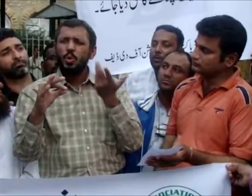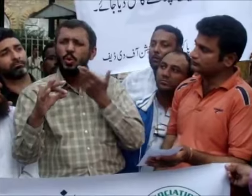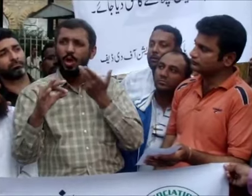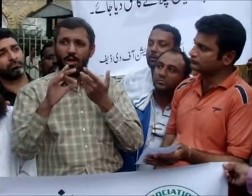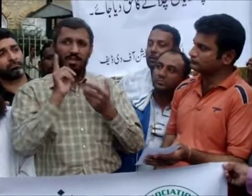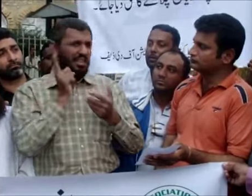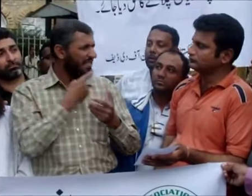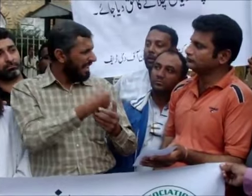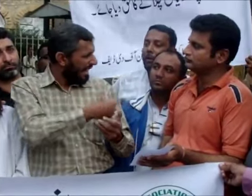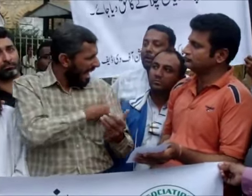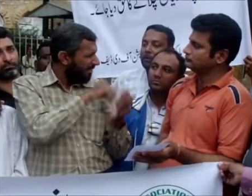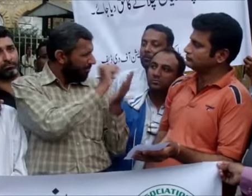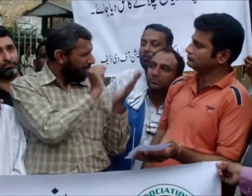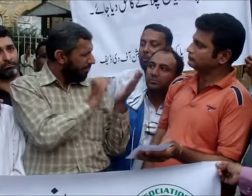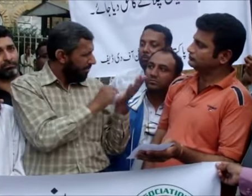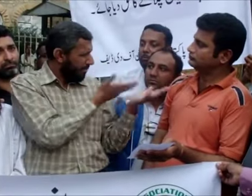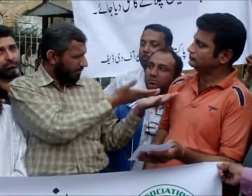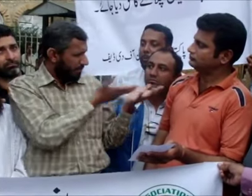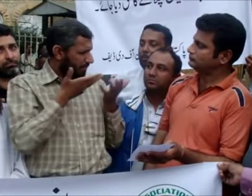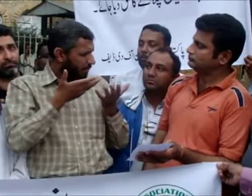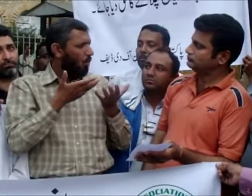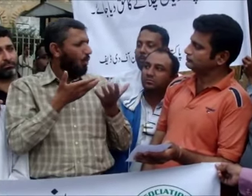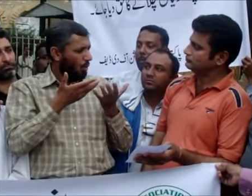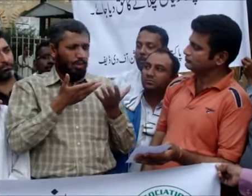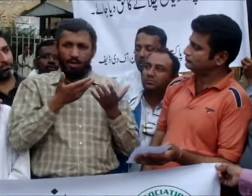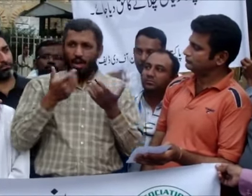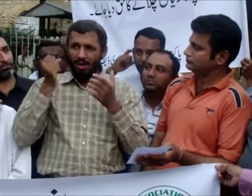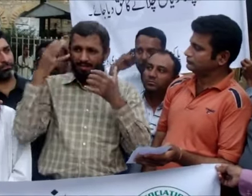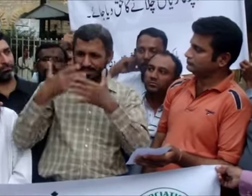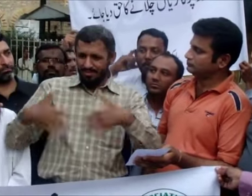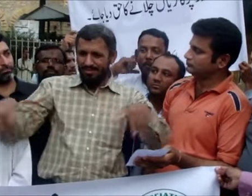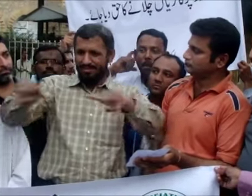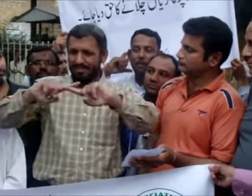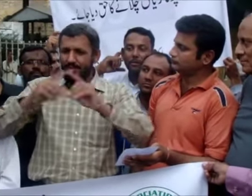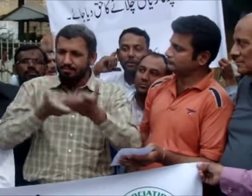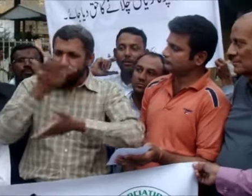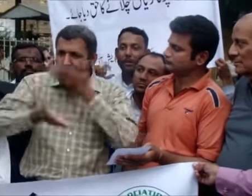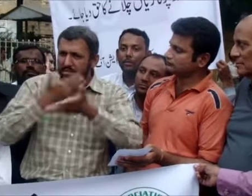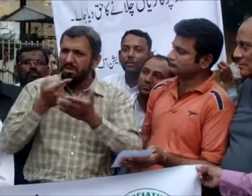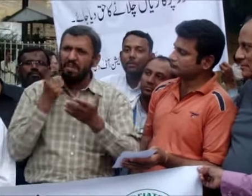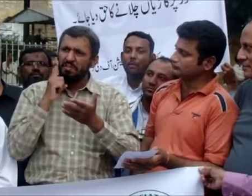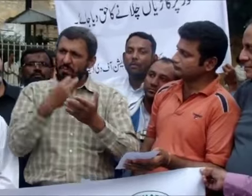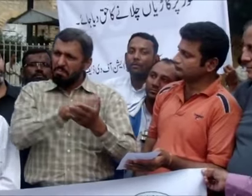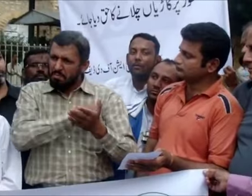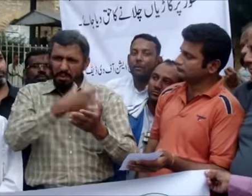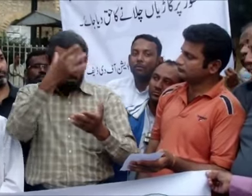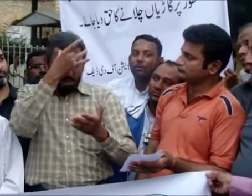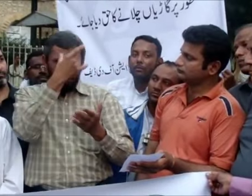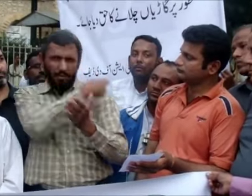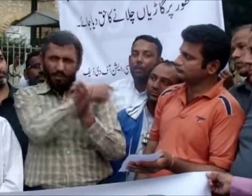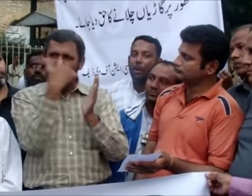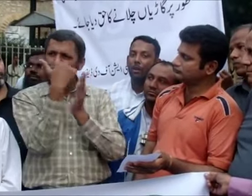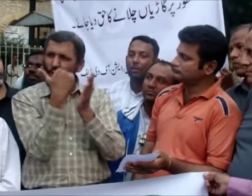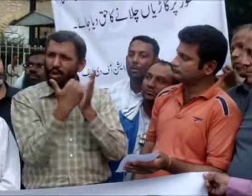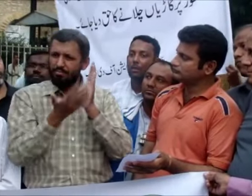फिर एक व्यक्ति के अंदर 10 खाते हैं तो उस ठेकेदार ने 10 आगे छोटे